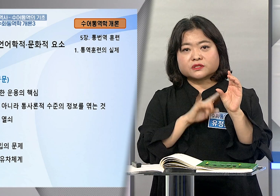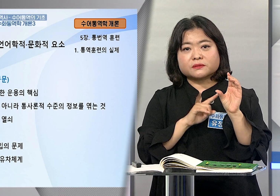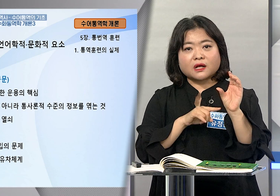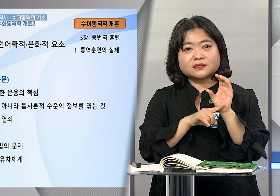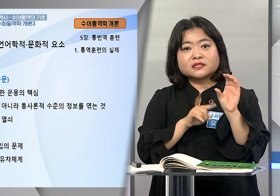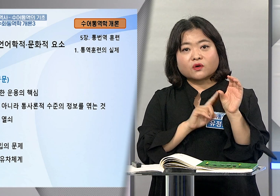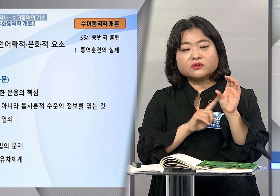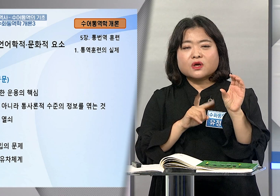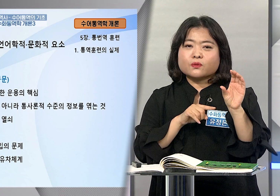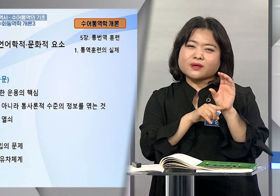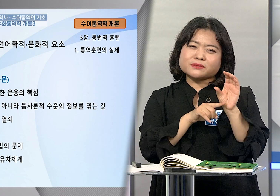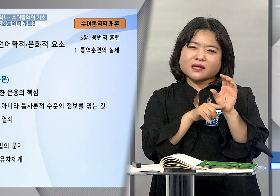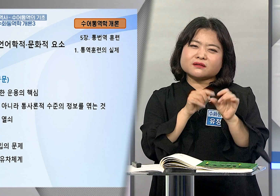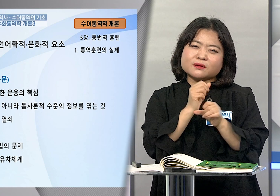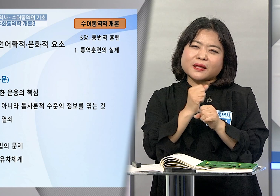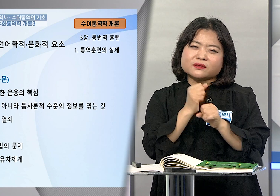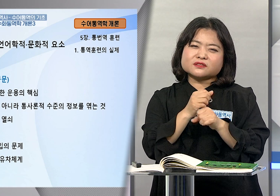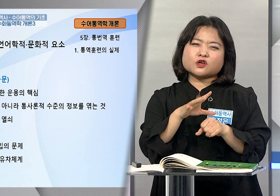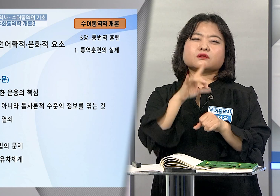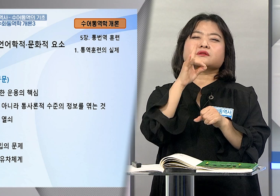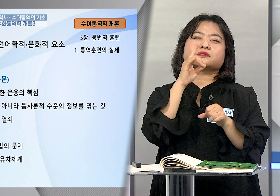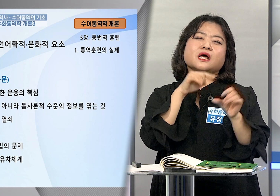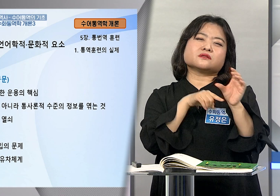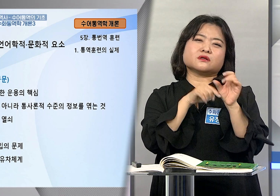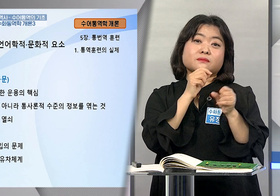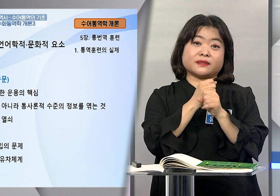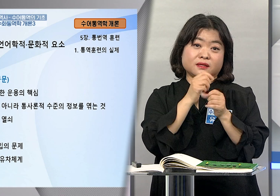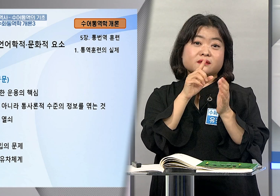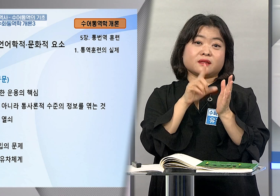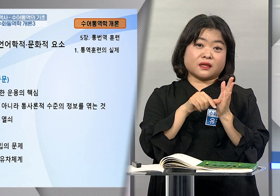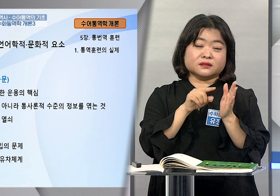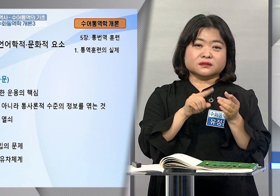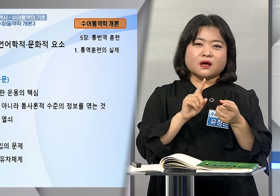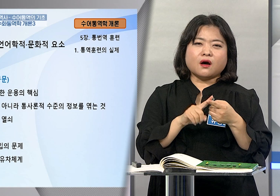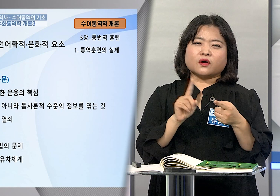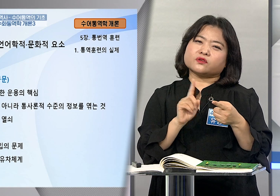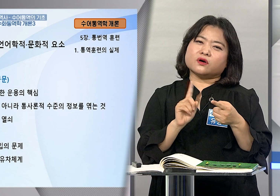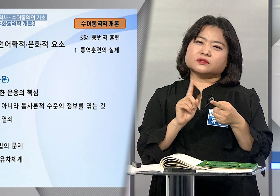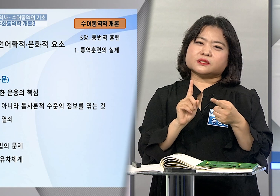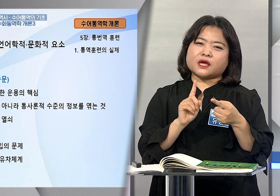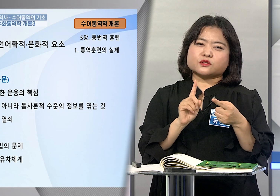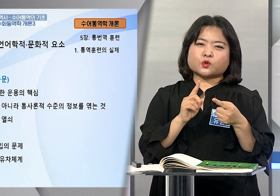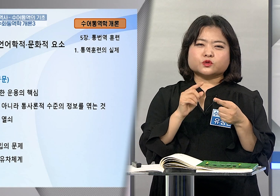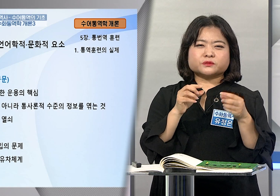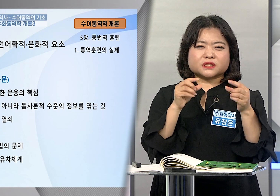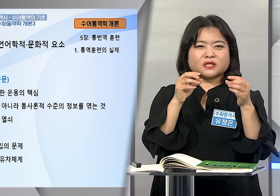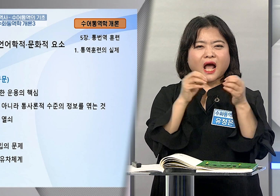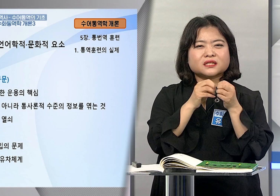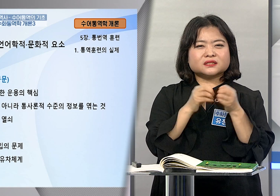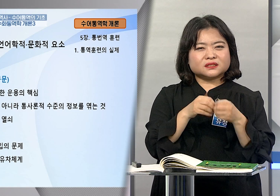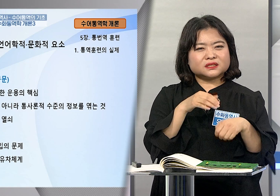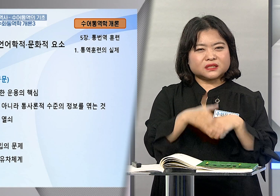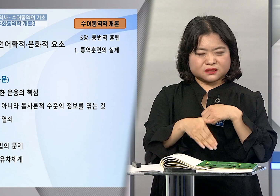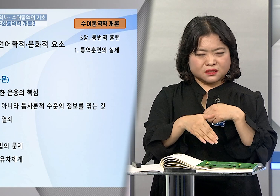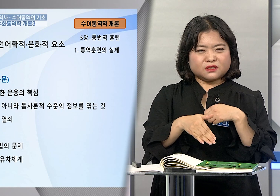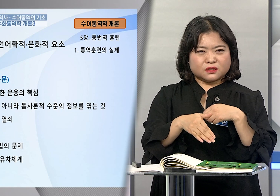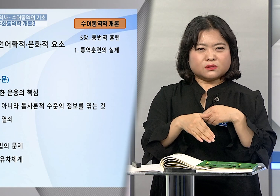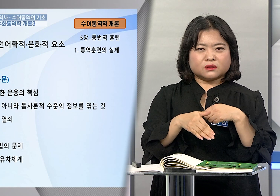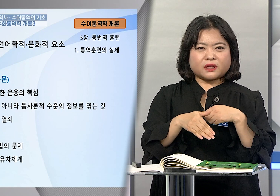있습니다. 사전. 왜냐하면 첫 사전을 만들 때는 어떤 이제 조금 한글식